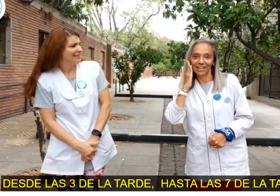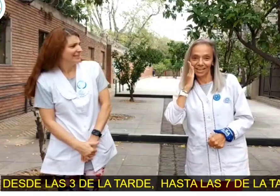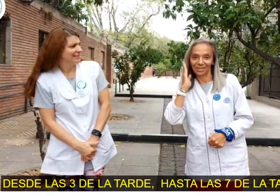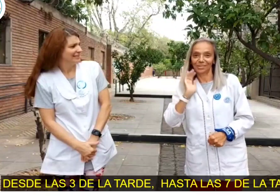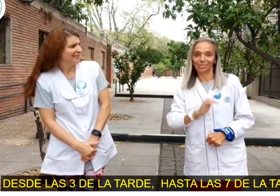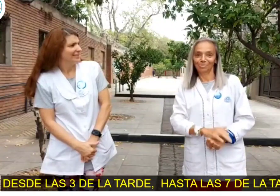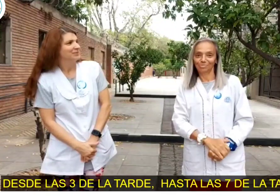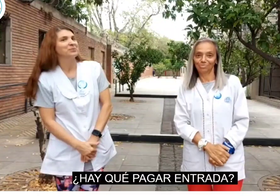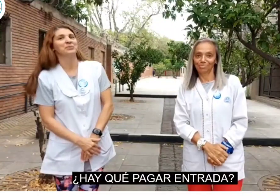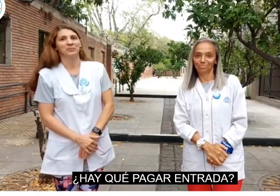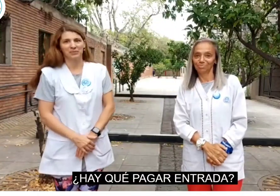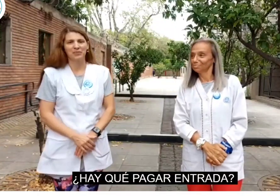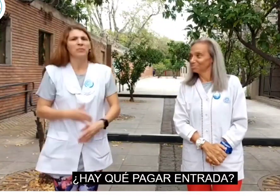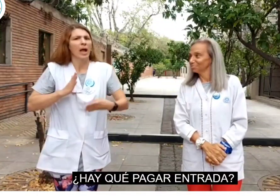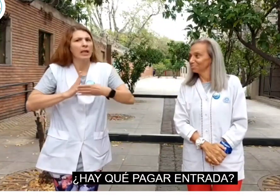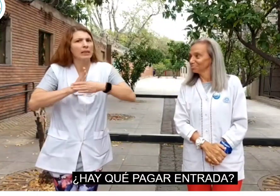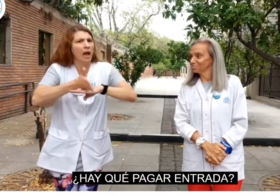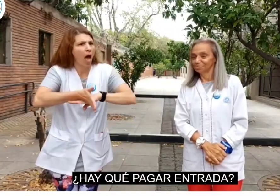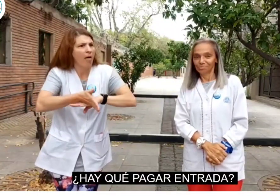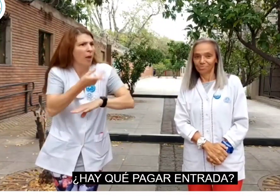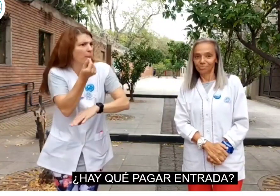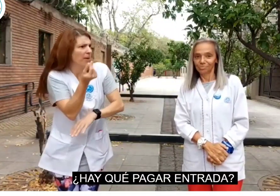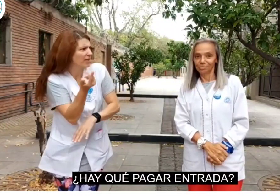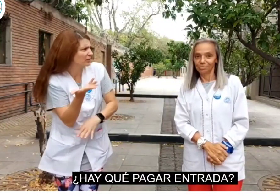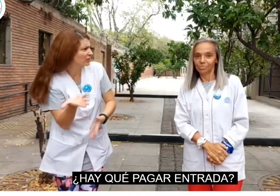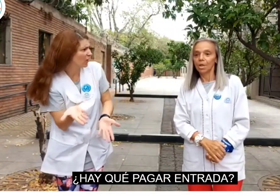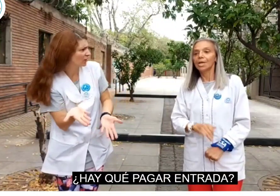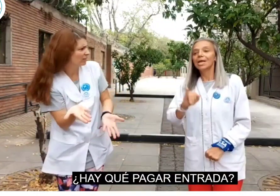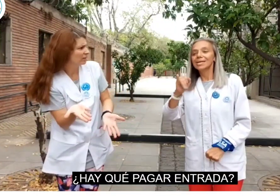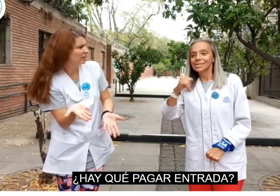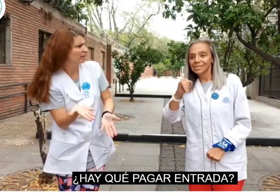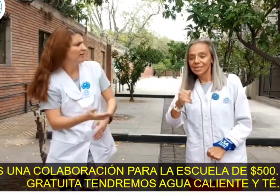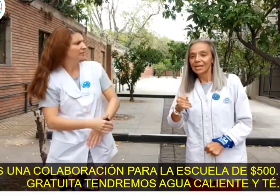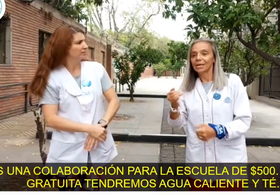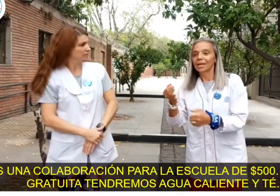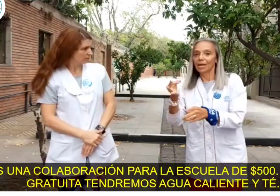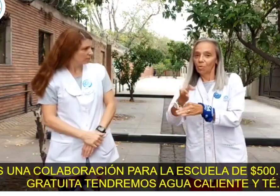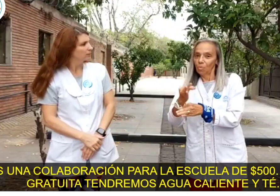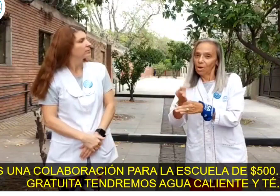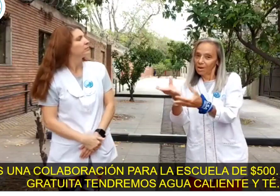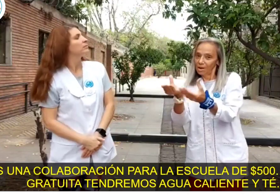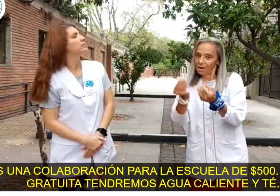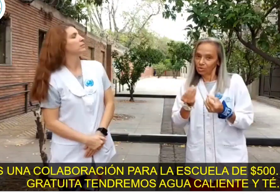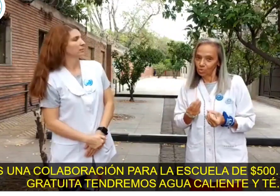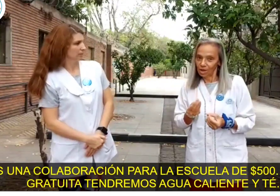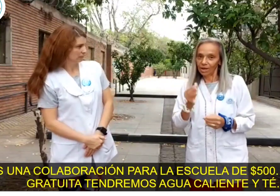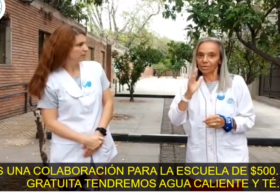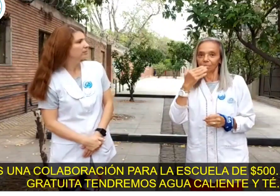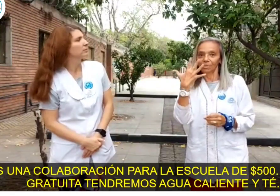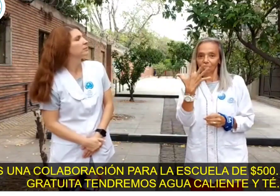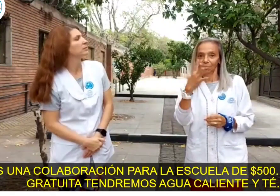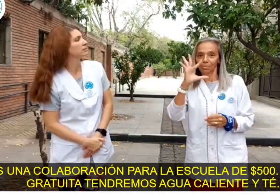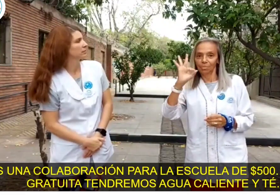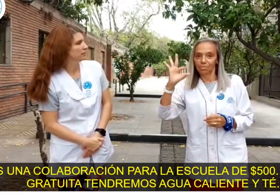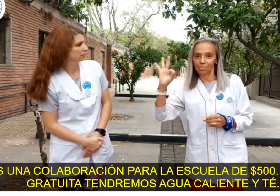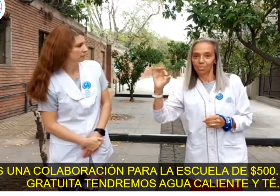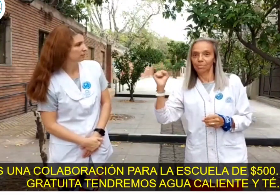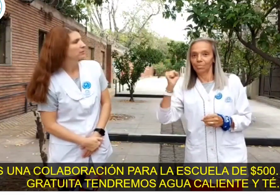de la tarde hay que pagar entrada sí es una colaboración para la escuela de